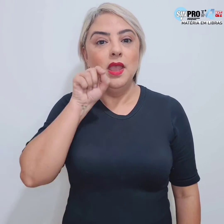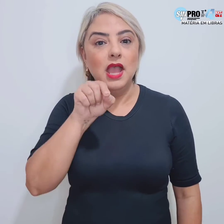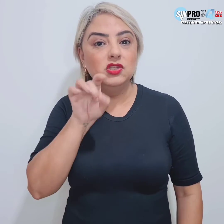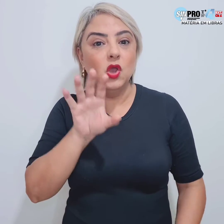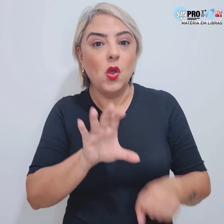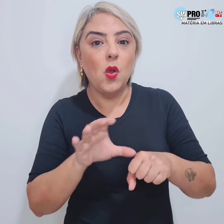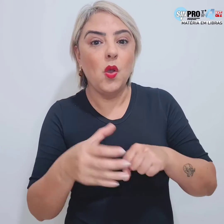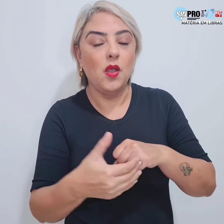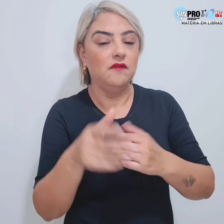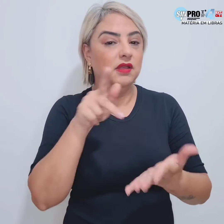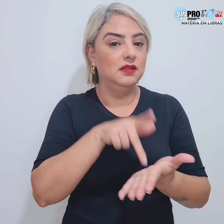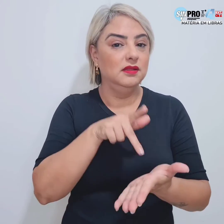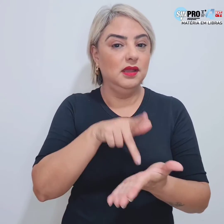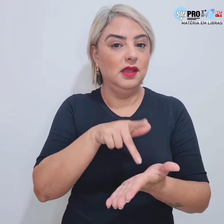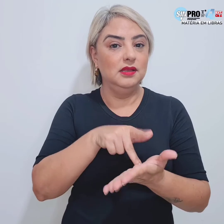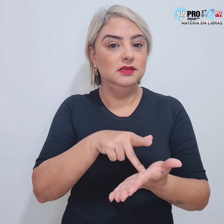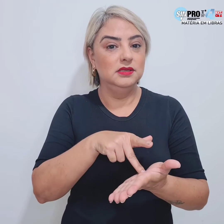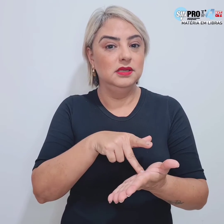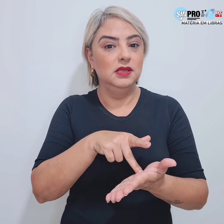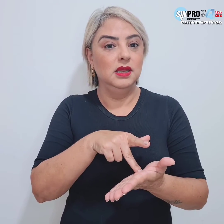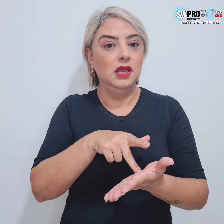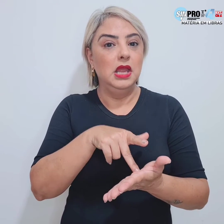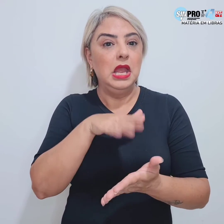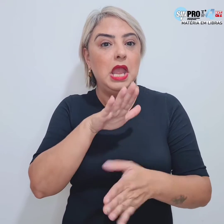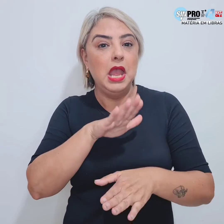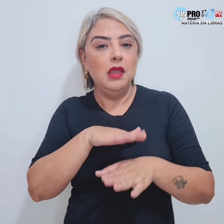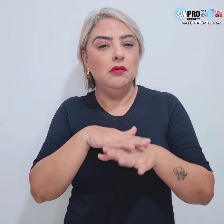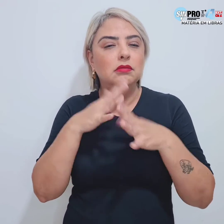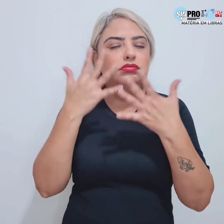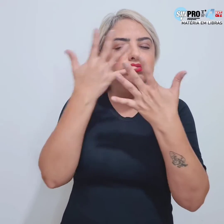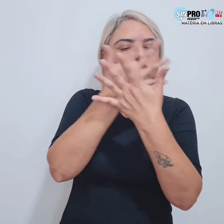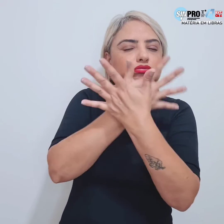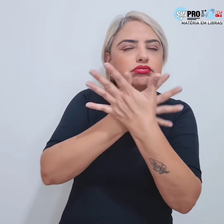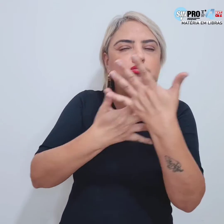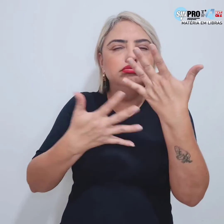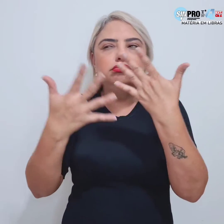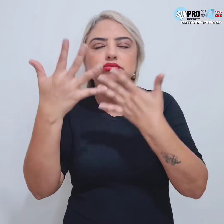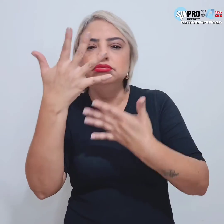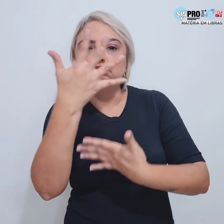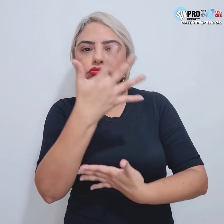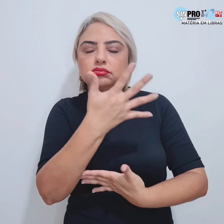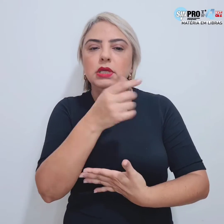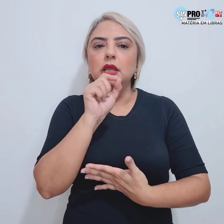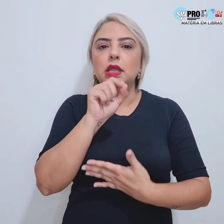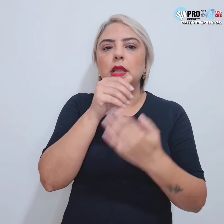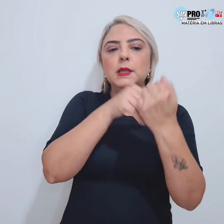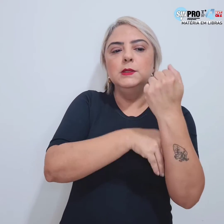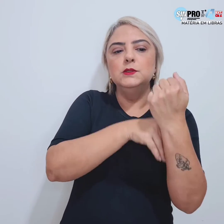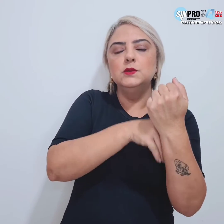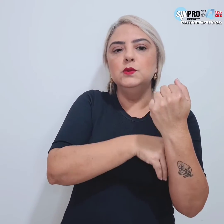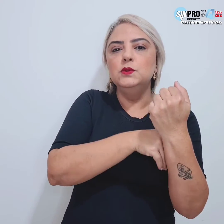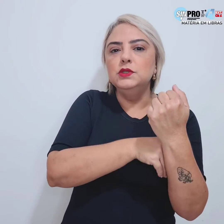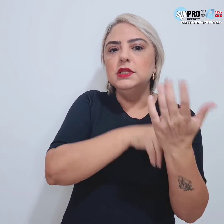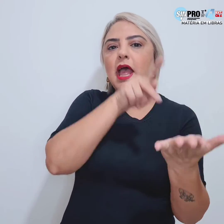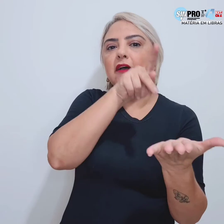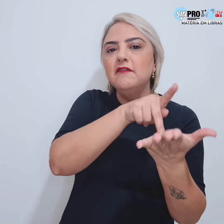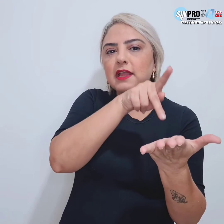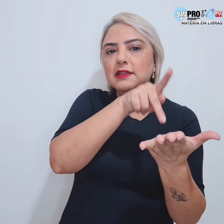na verdade, mais uma cortina de fumaça, que tem escondido as injustiças da